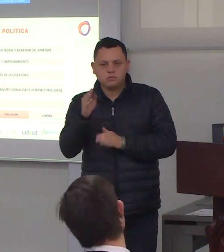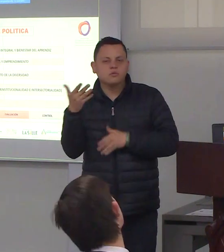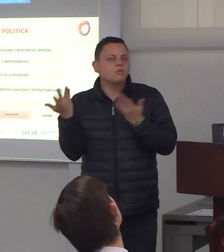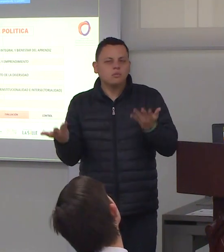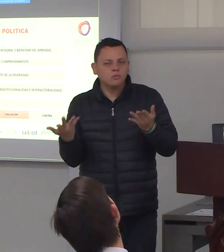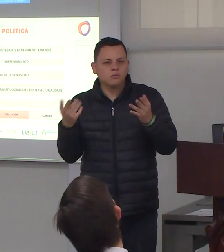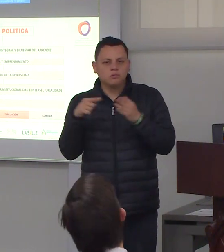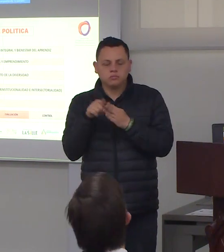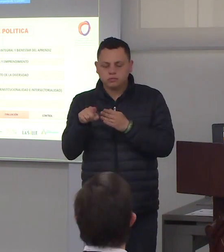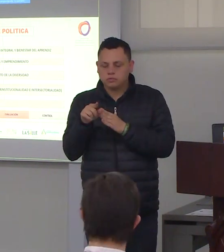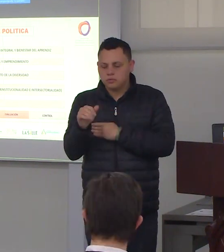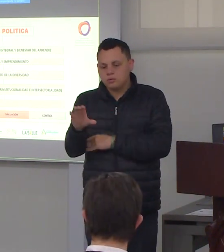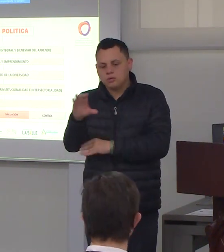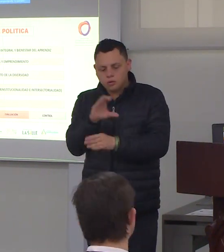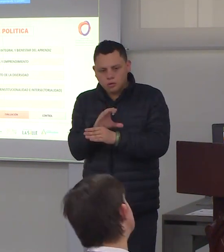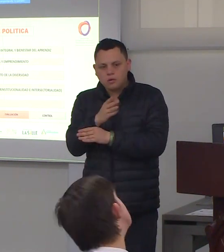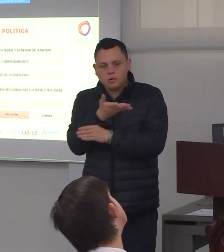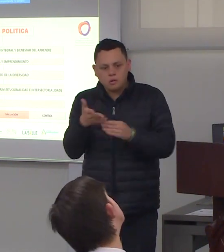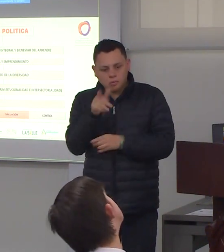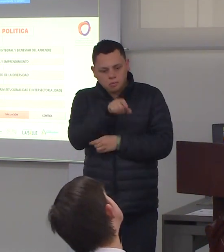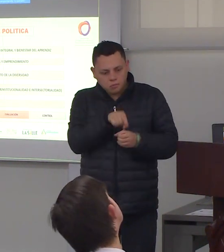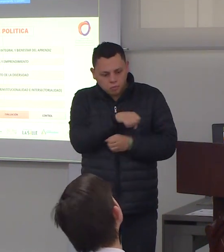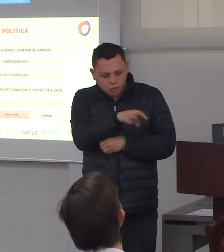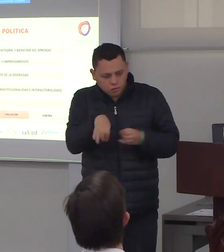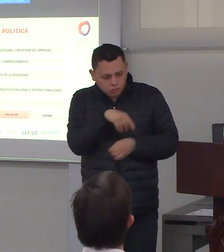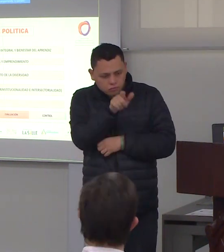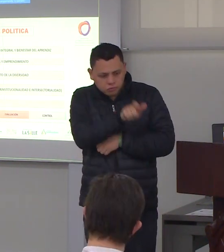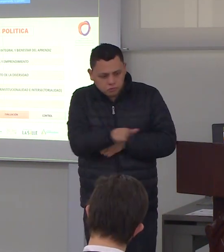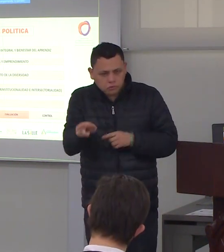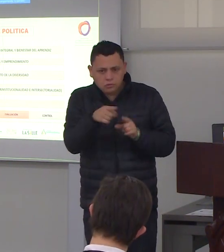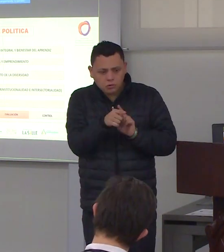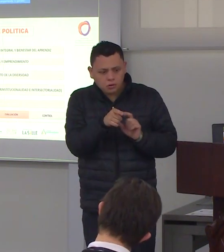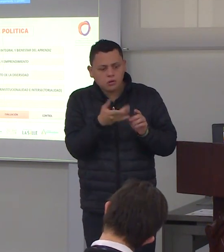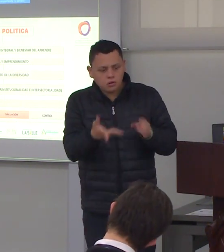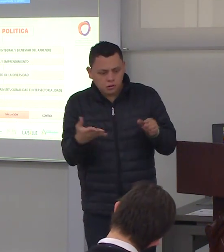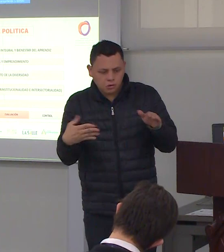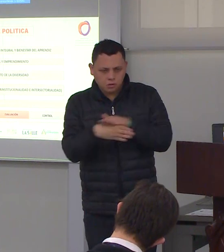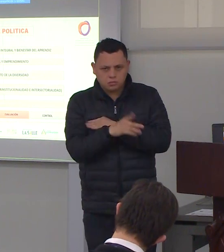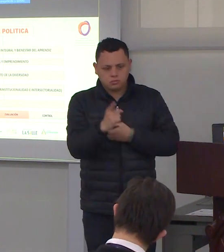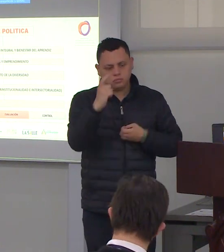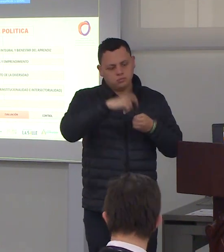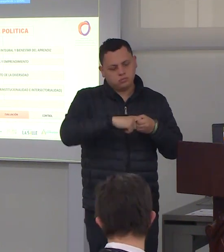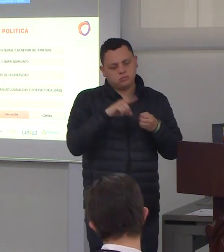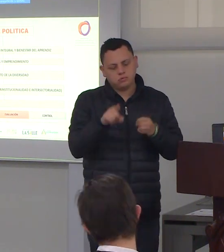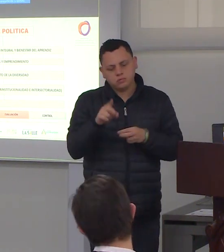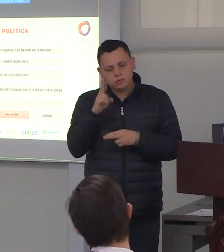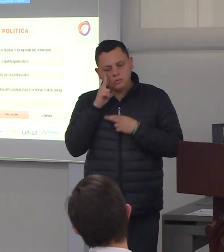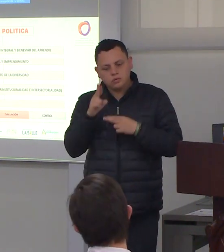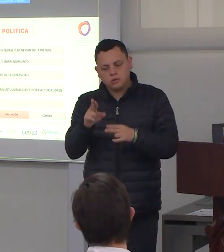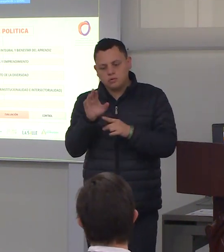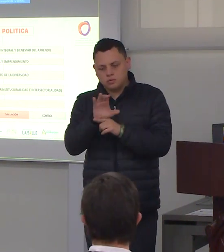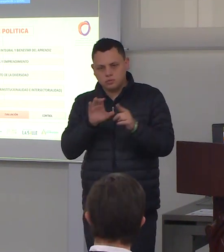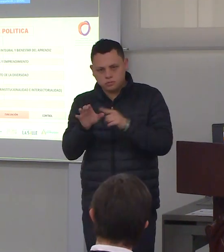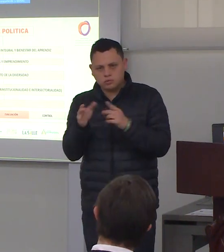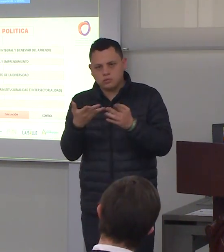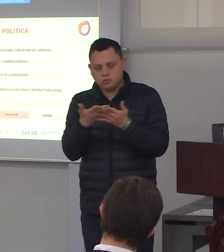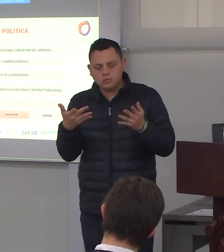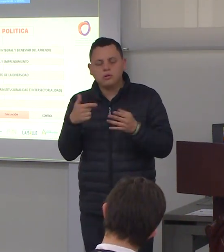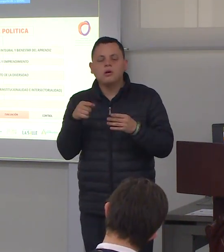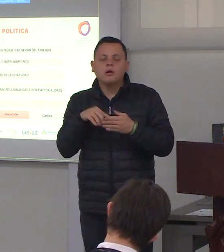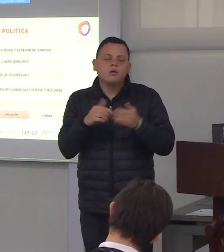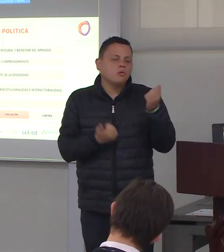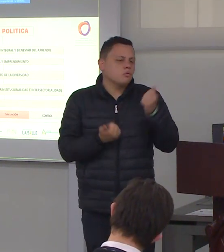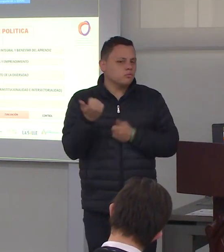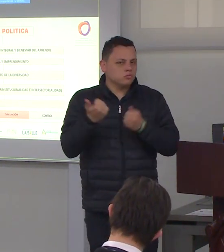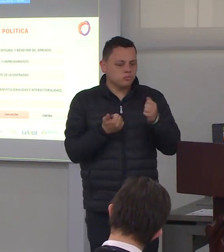salidas de generación de ingresos, pues más potenciales para la población que entra al SENA. Cultura y reconocimiento de la diversidad, que es todo el ejercicio que hacemos